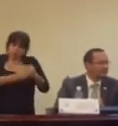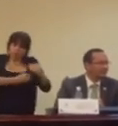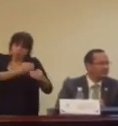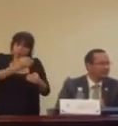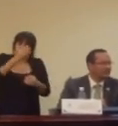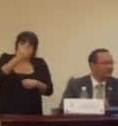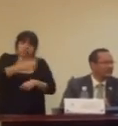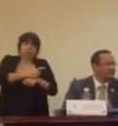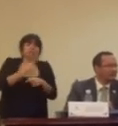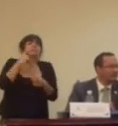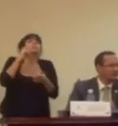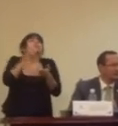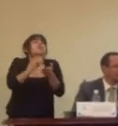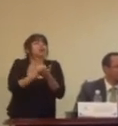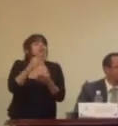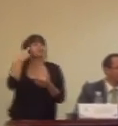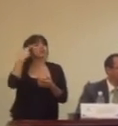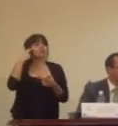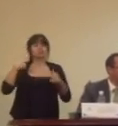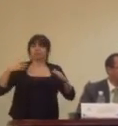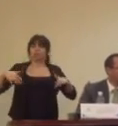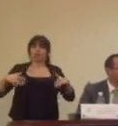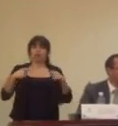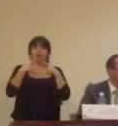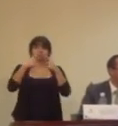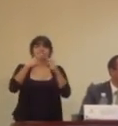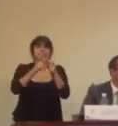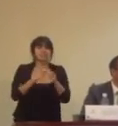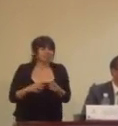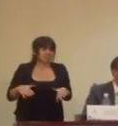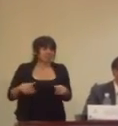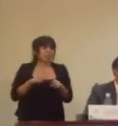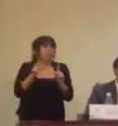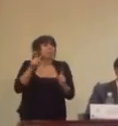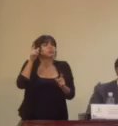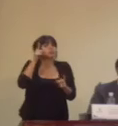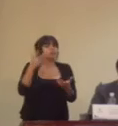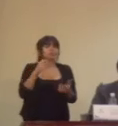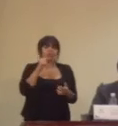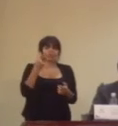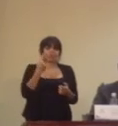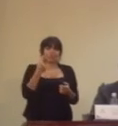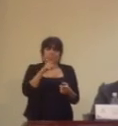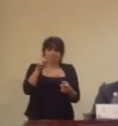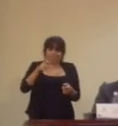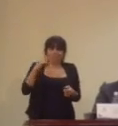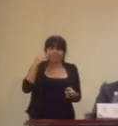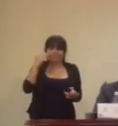Es por esa razón que todavía no quiero entrar en ese detalle, pero por supuesto, no solamente que